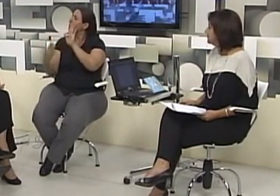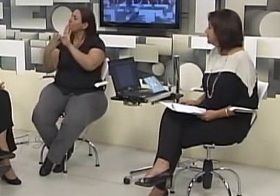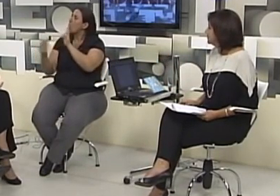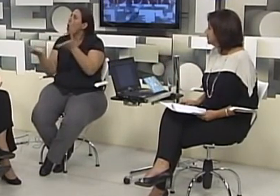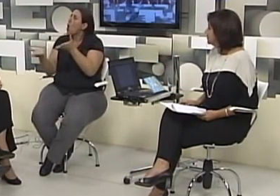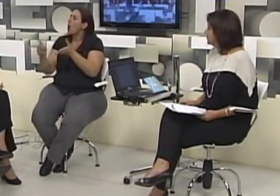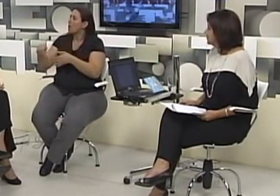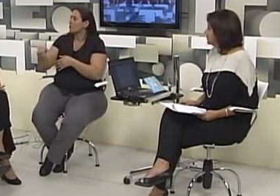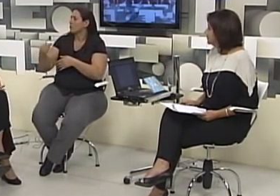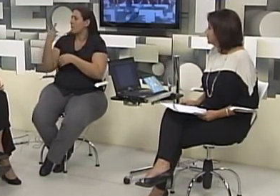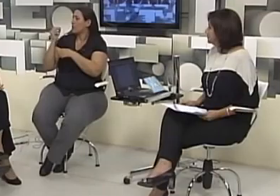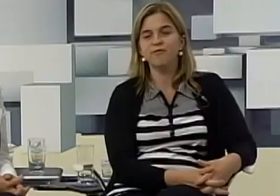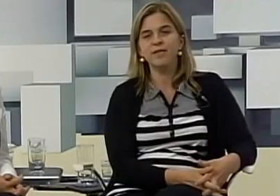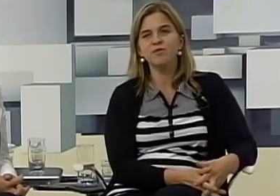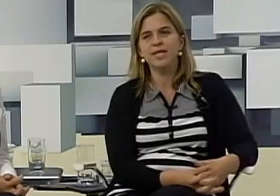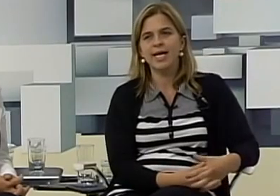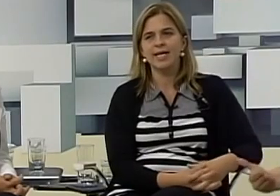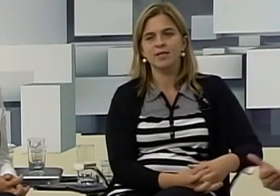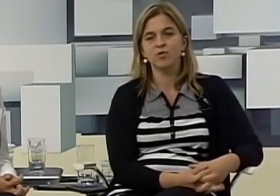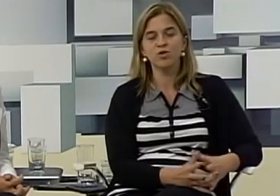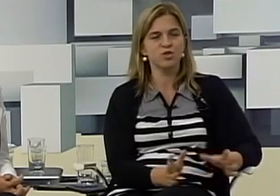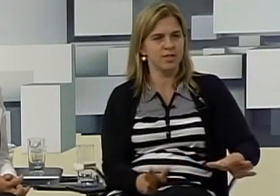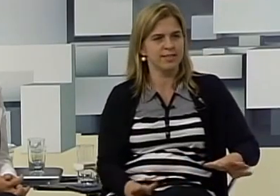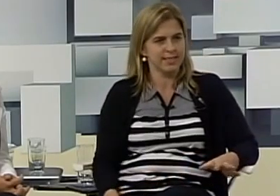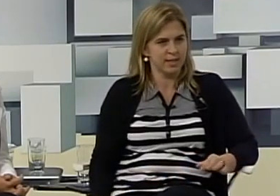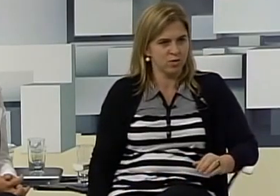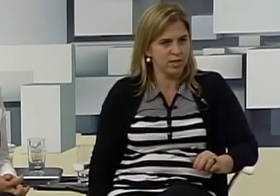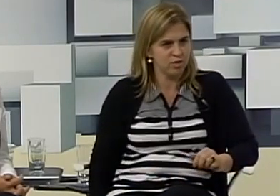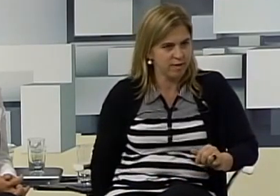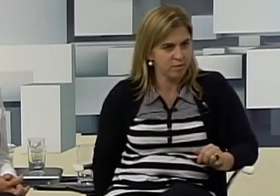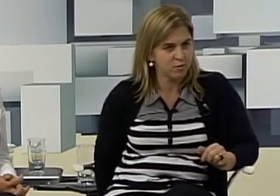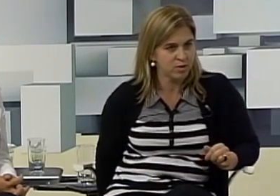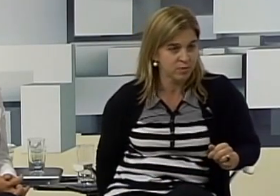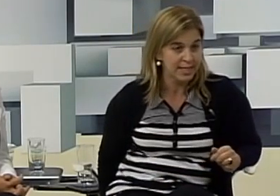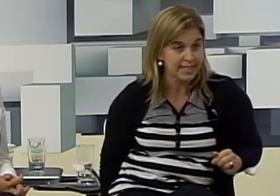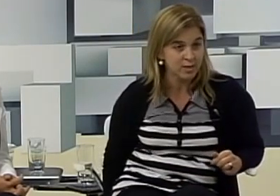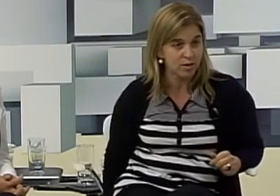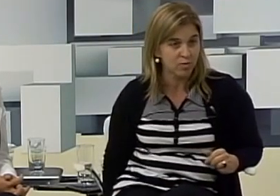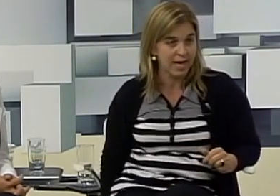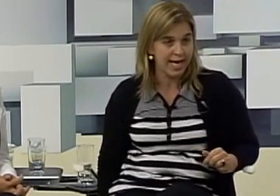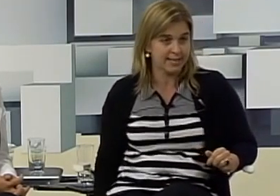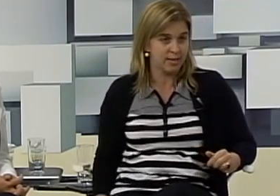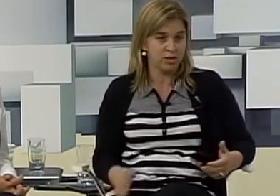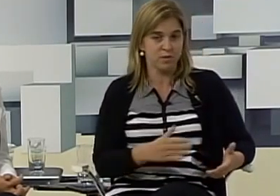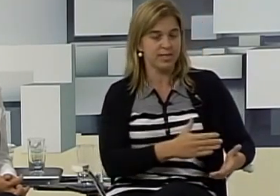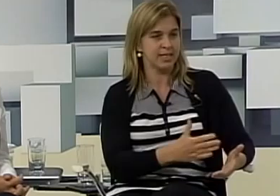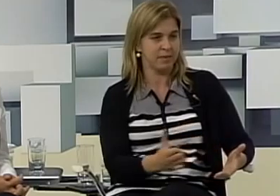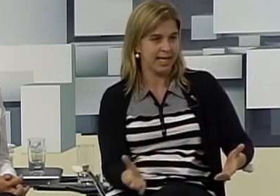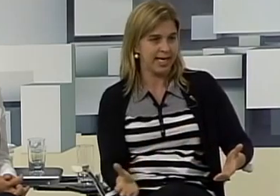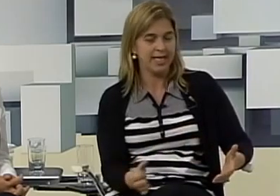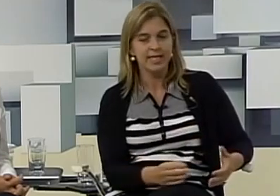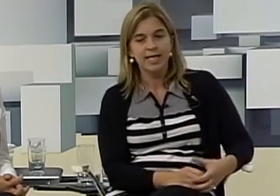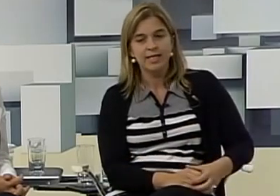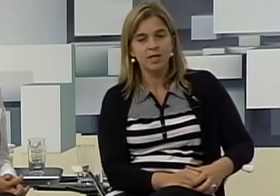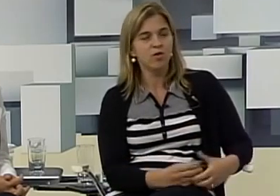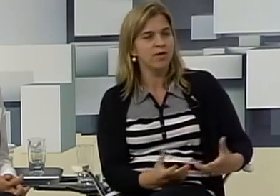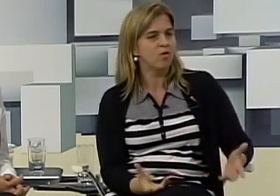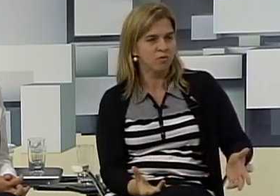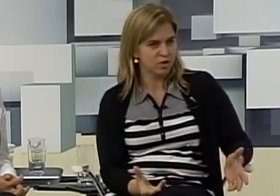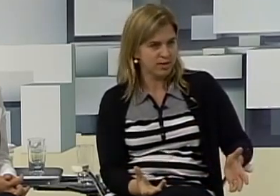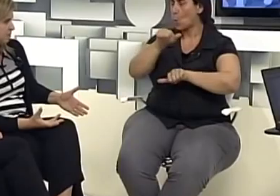décadas. Perfeito. Nós tivemos, no curso de licenciatura, tivemos mudanças curriculares de 2006 para cá,